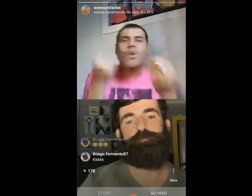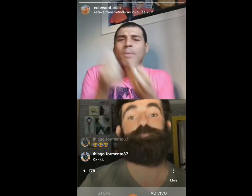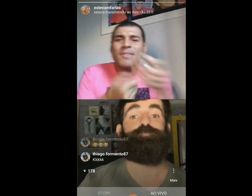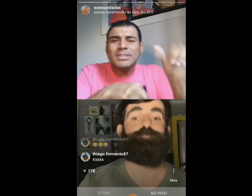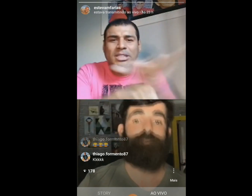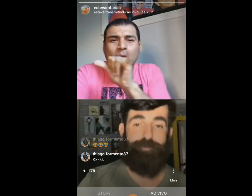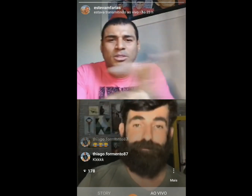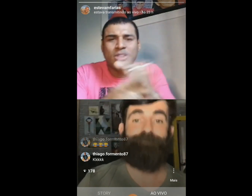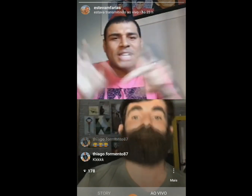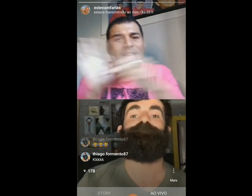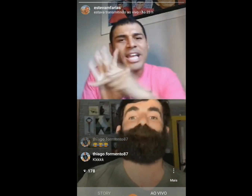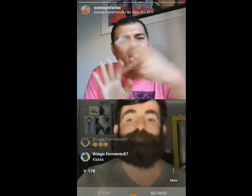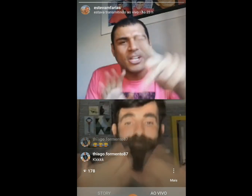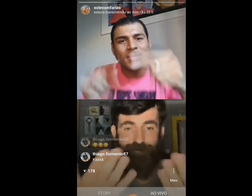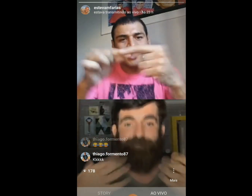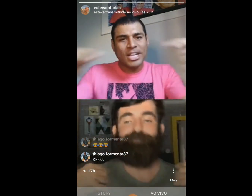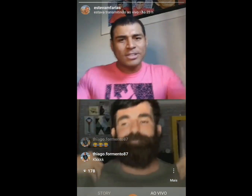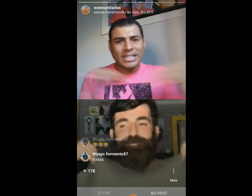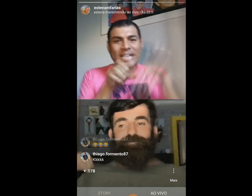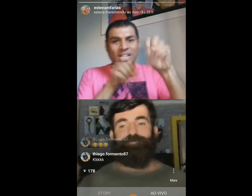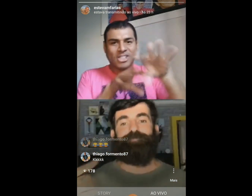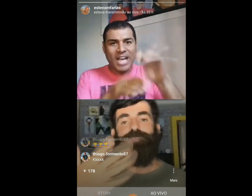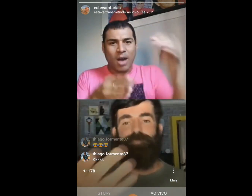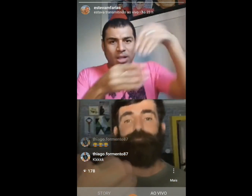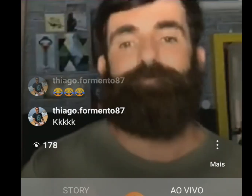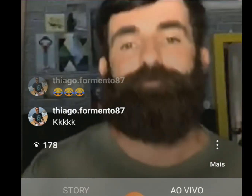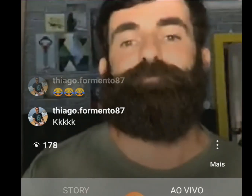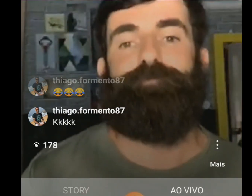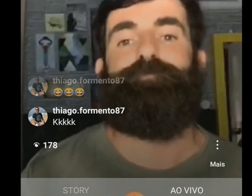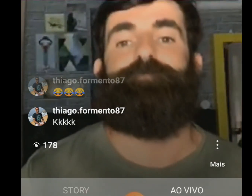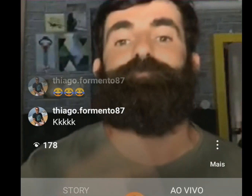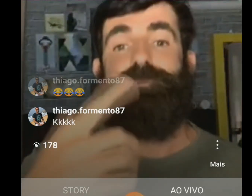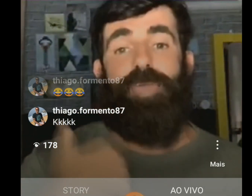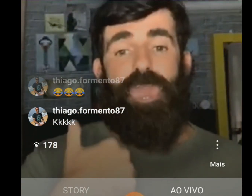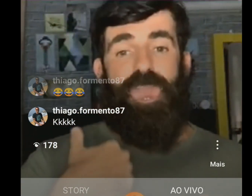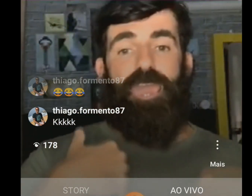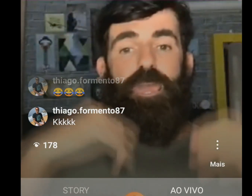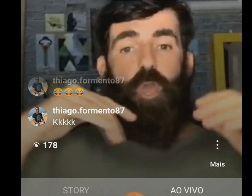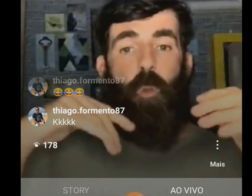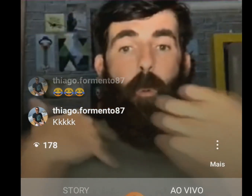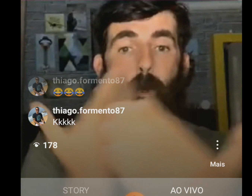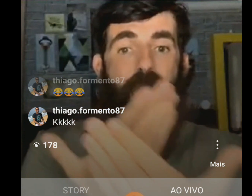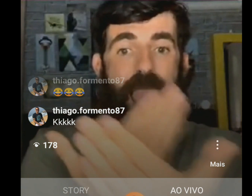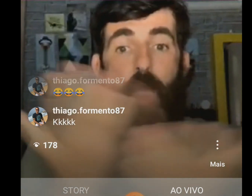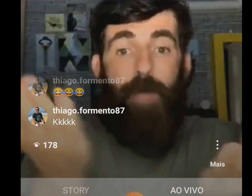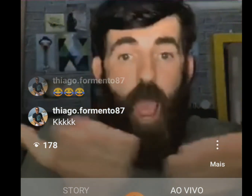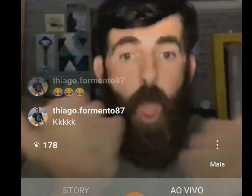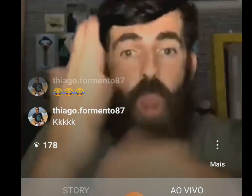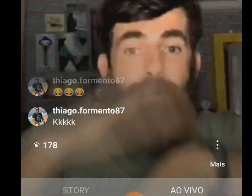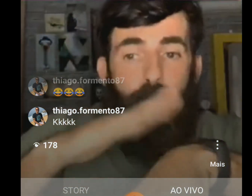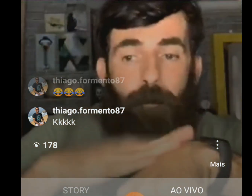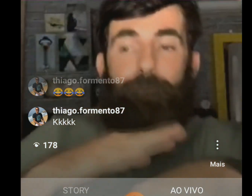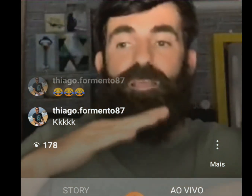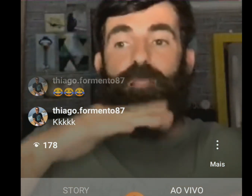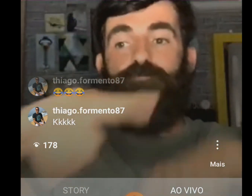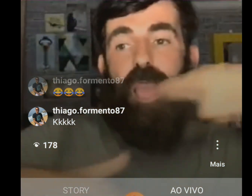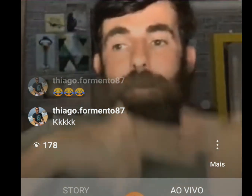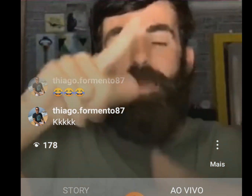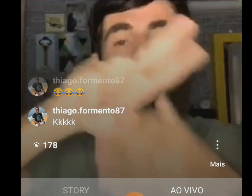você usa a sua estratégia dentro da sala de aula? Eu preparo o